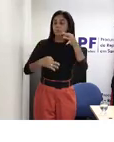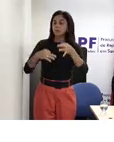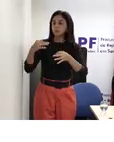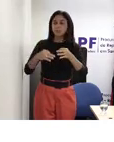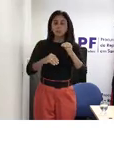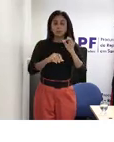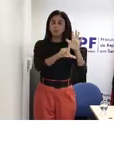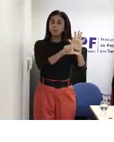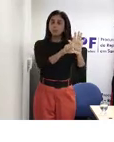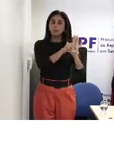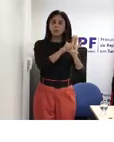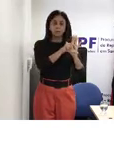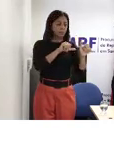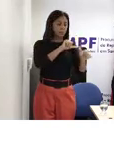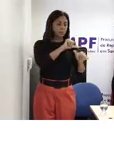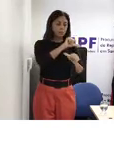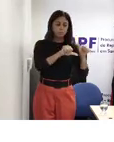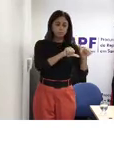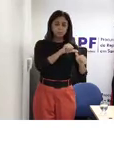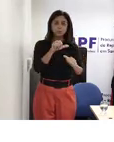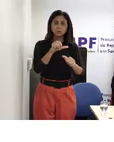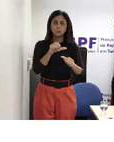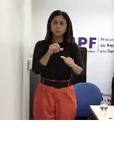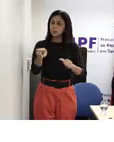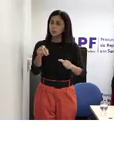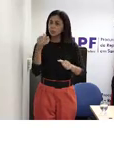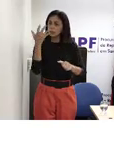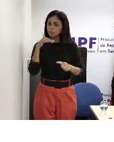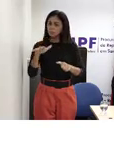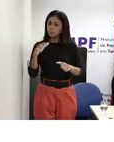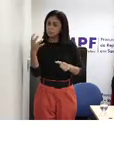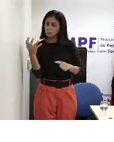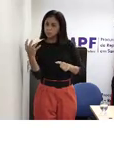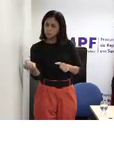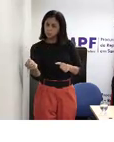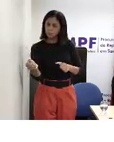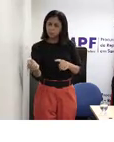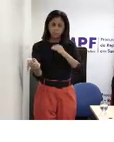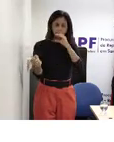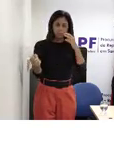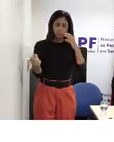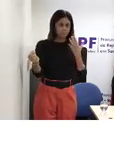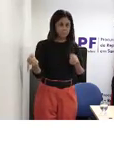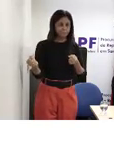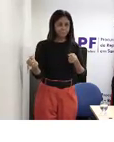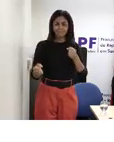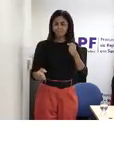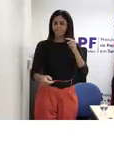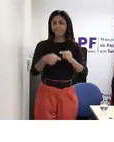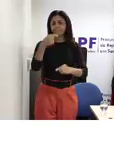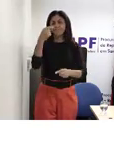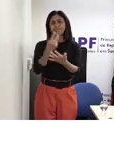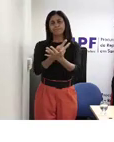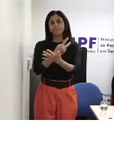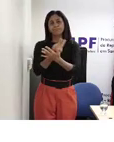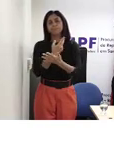do Estatuto da Criança do adolescente que ainda existe lá essa terminologia bom dentre alguns conceitos eu vou trazer o conceito de